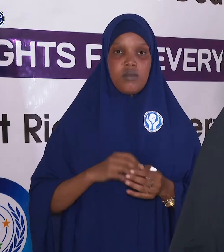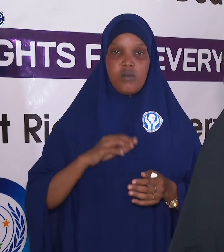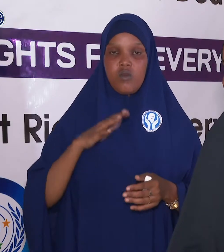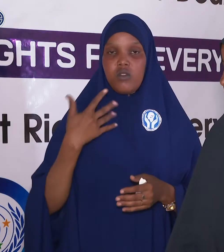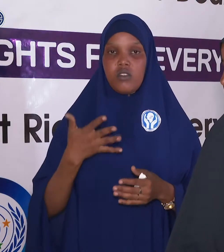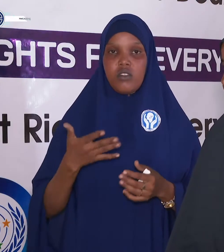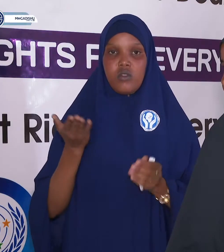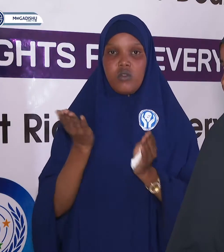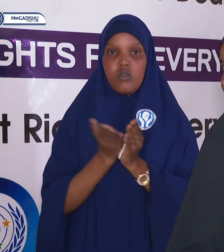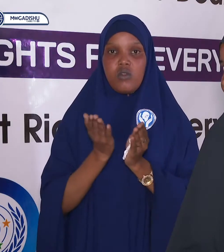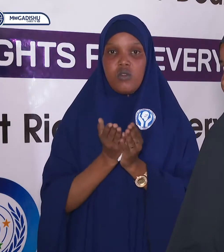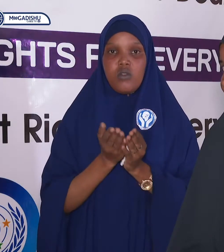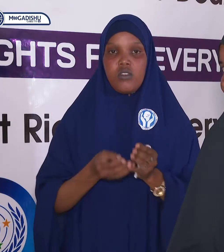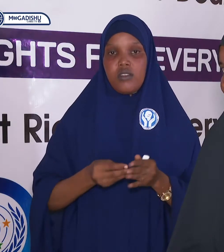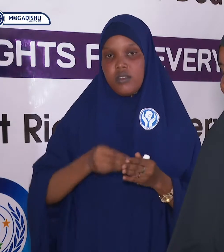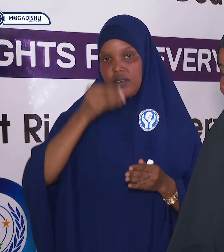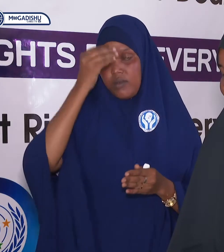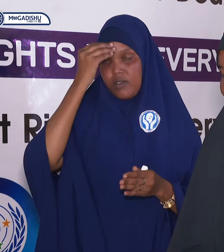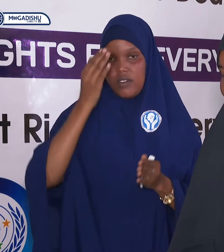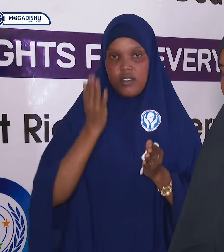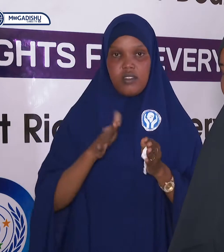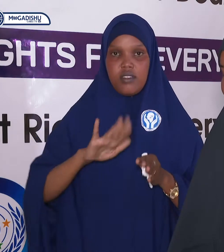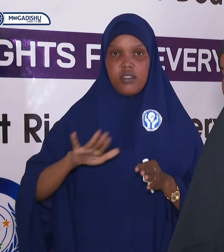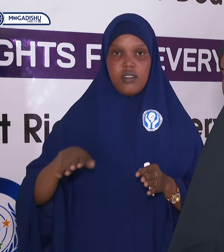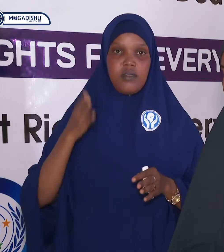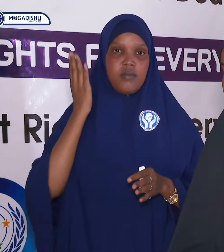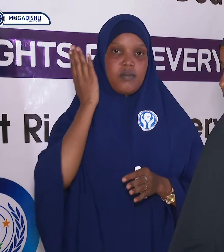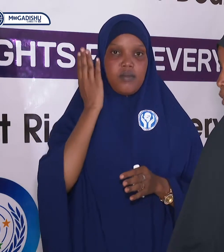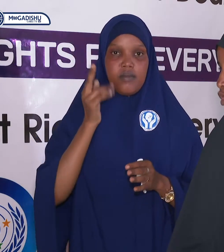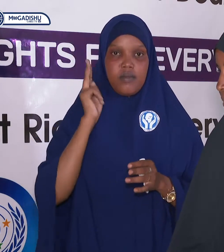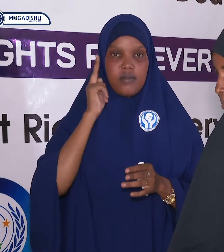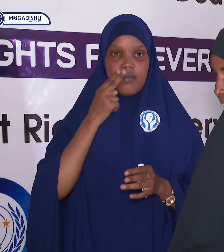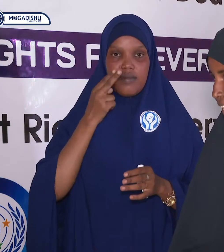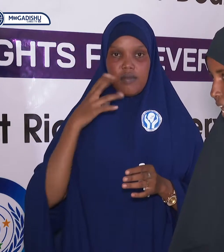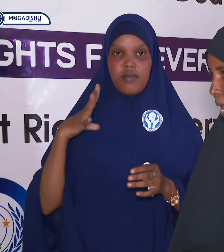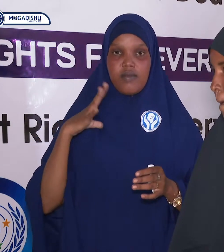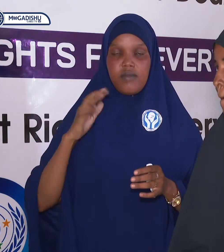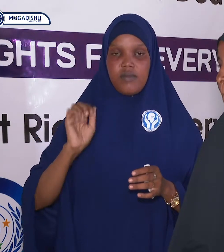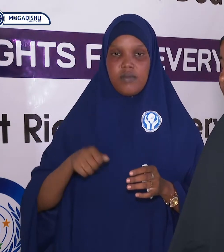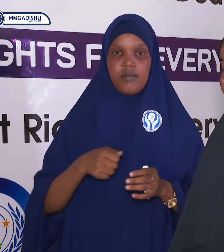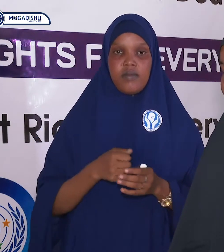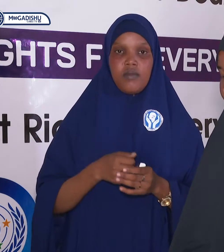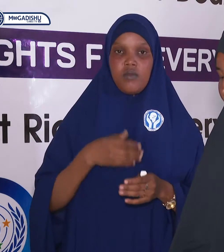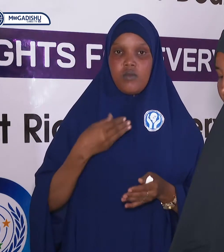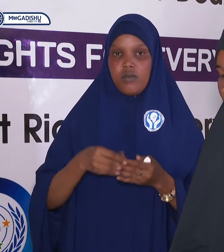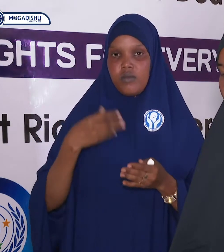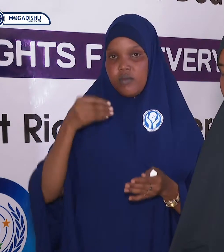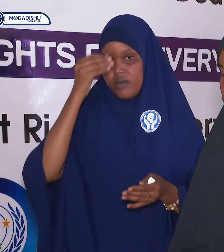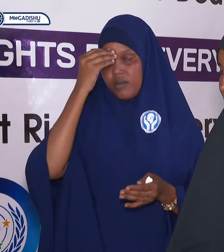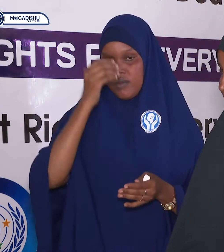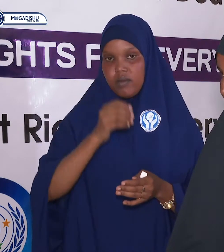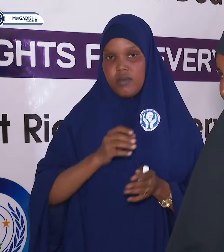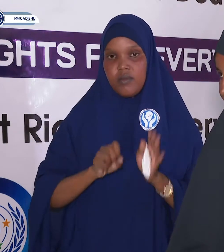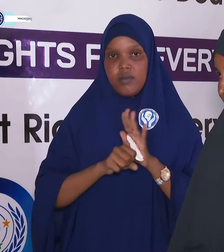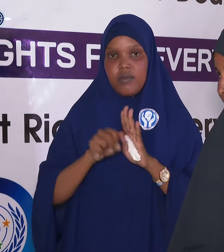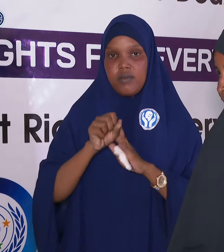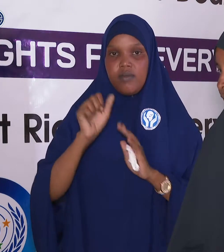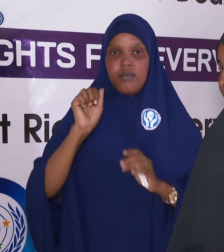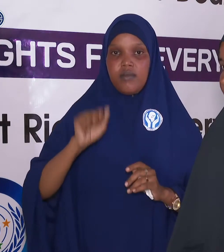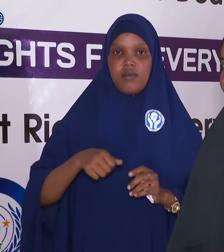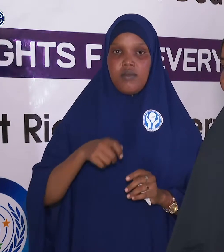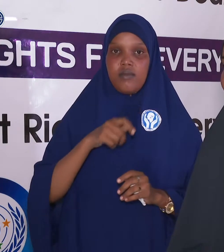waxyaabaha ay iskuulka bartaan ardayda maqalka naafada ka ah waxaa ka mid ah waxbarasho mid maadi ah mid diini ah iyo mid